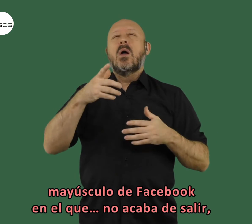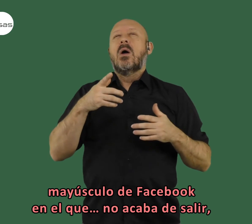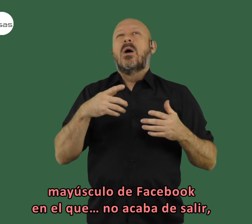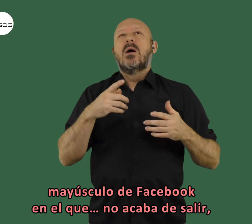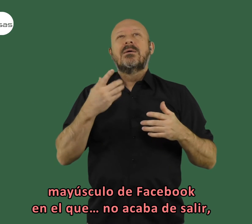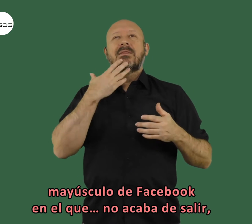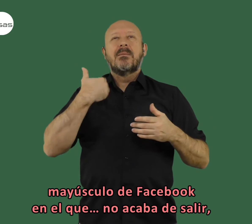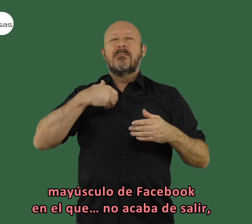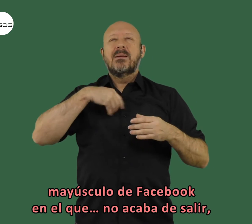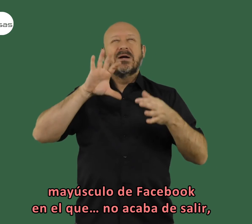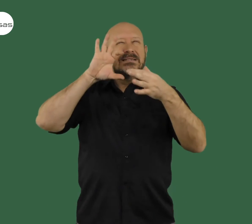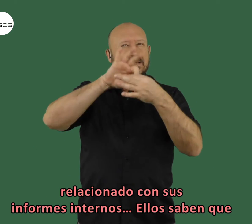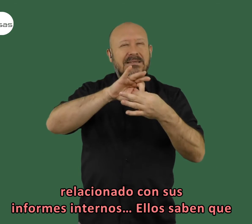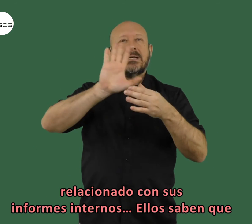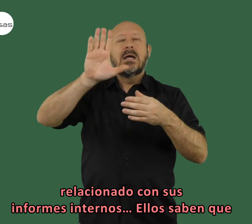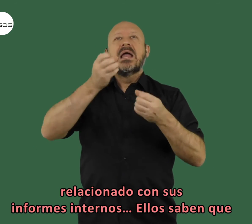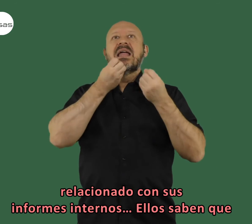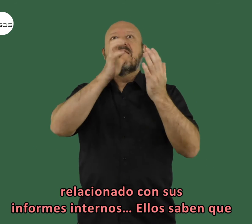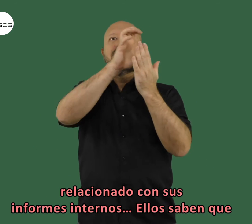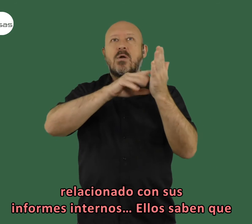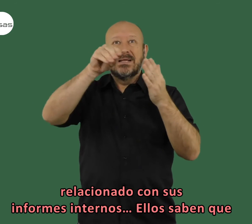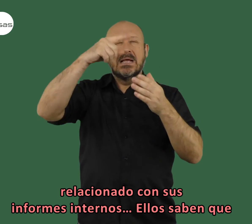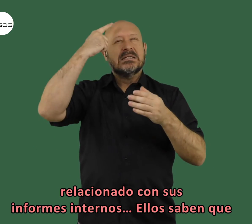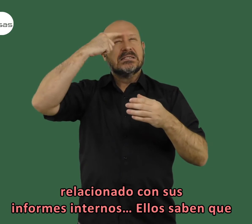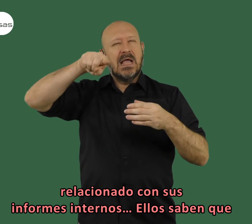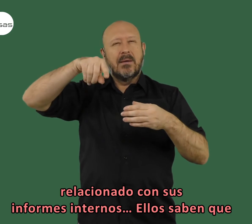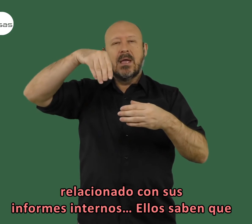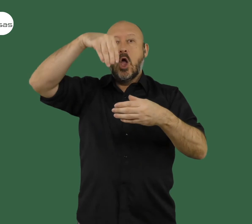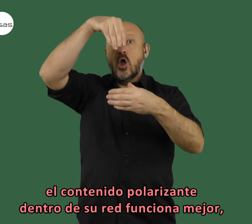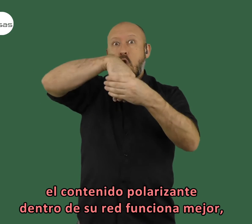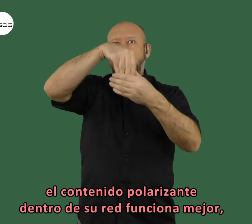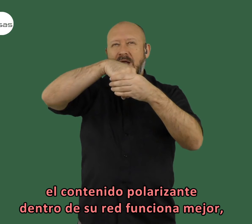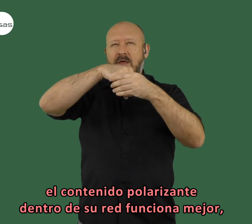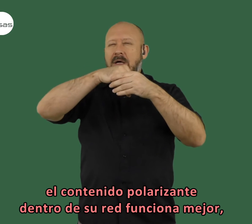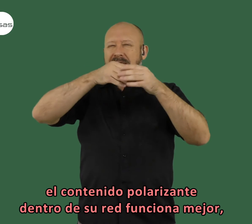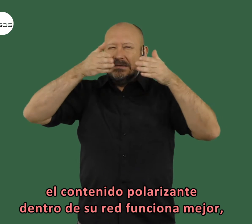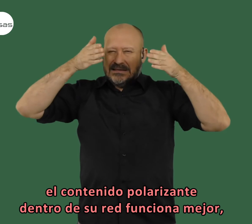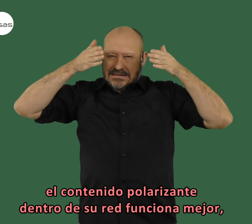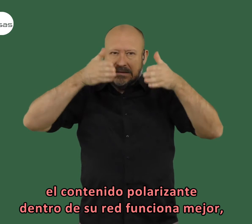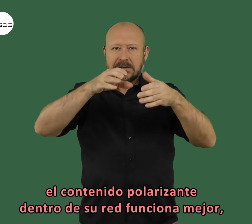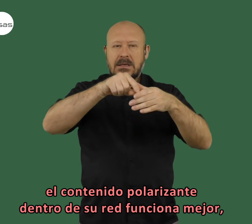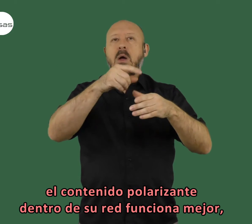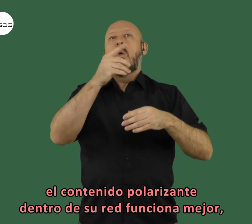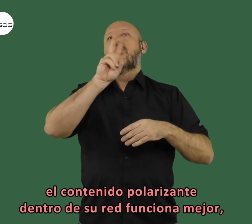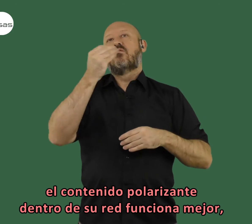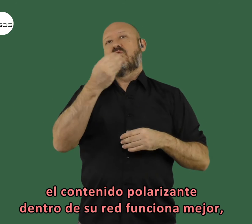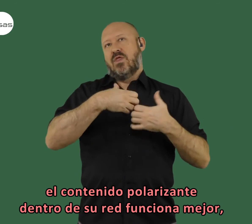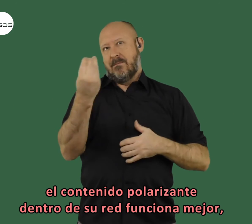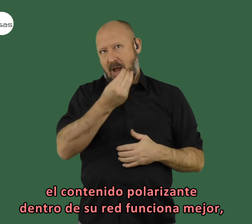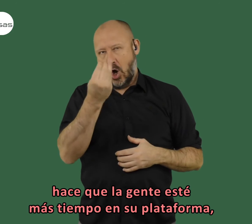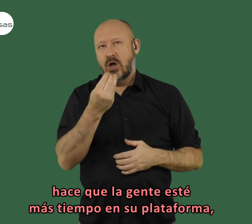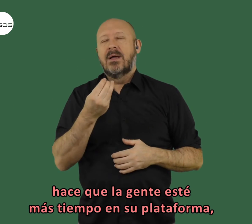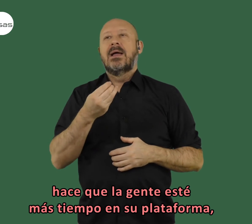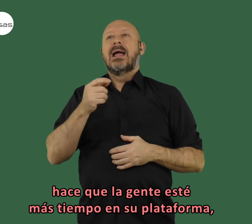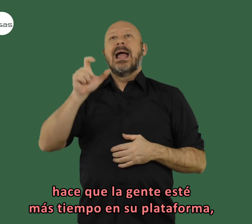pues no acaba de salir relacionado con sus informes internos. Ellos saben que el contenido polarizante dentro de su red funciona